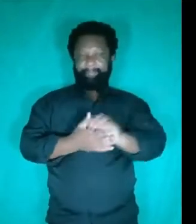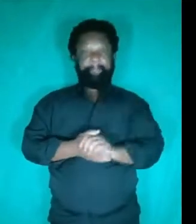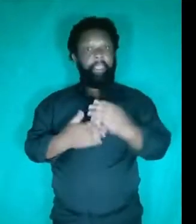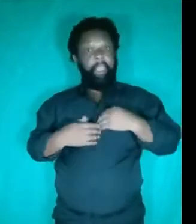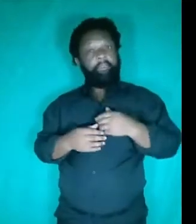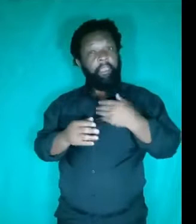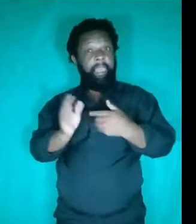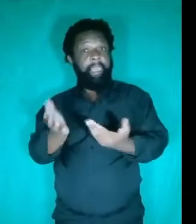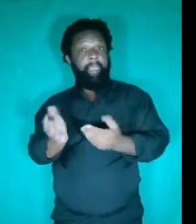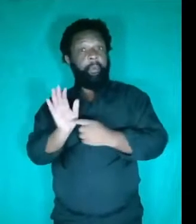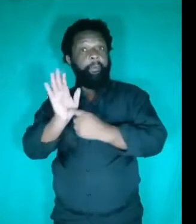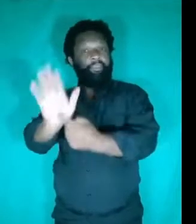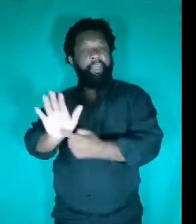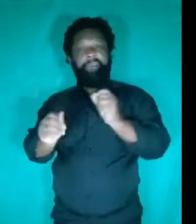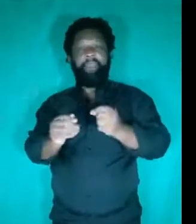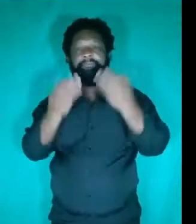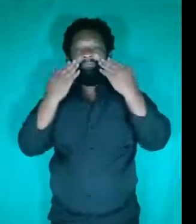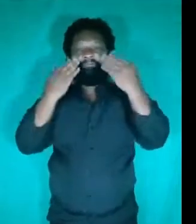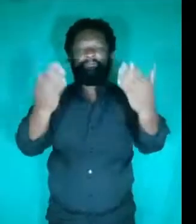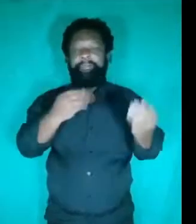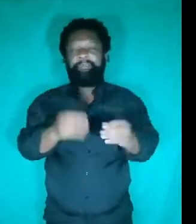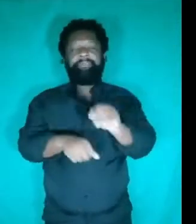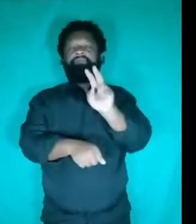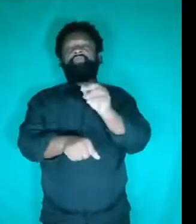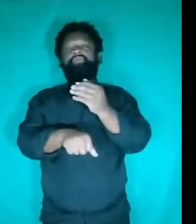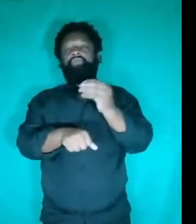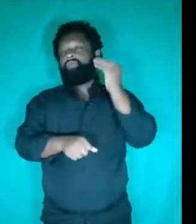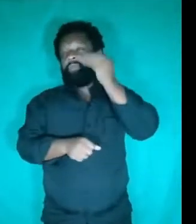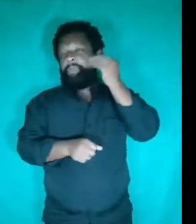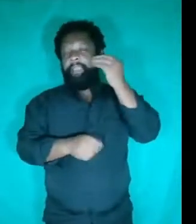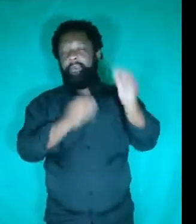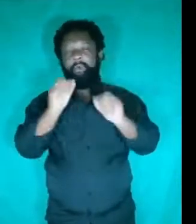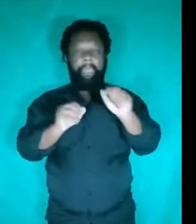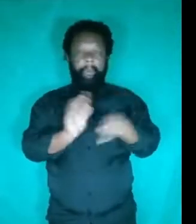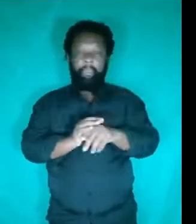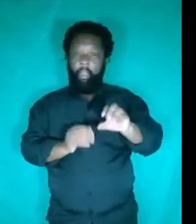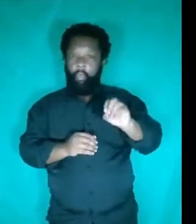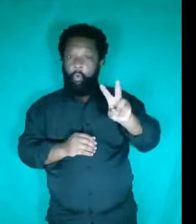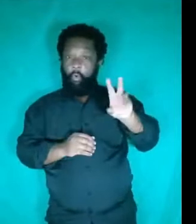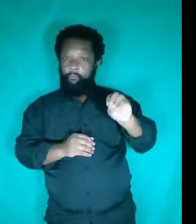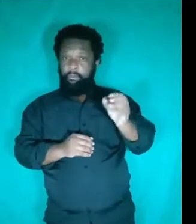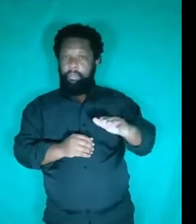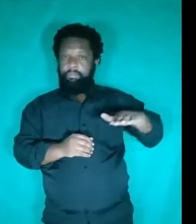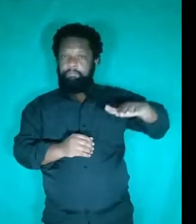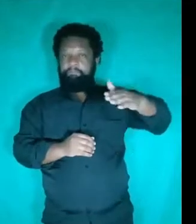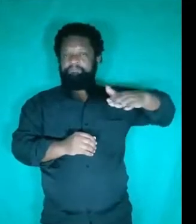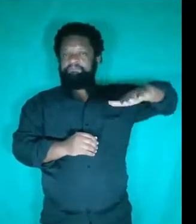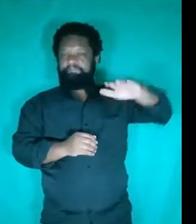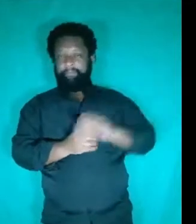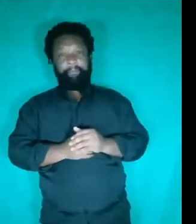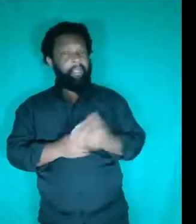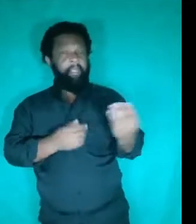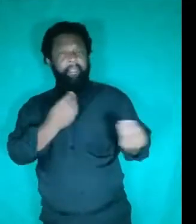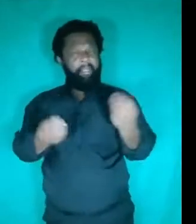SEDESC. Eu quero apresentar uma demonstração experimental conhecida como experimento do ovo flutuante.